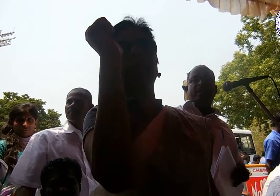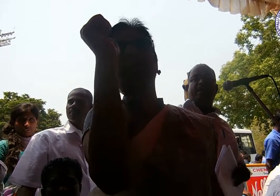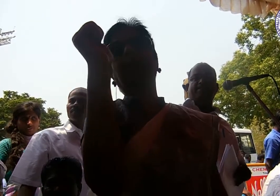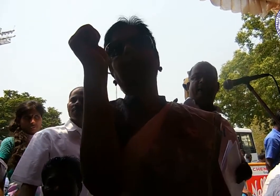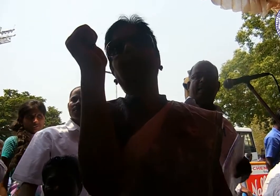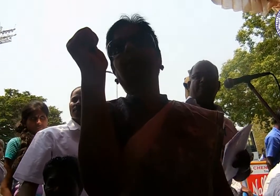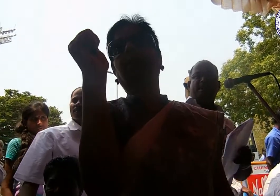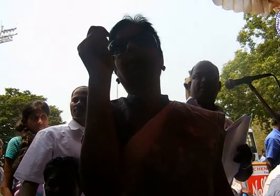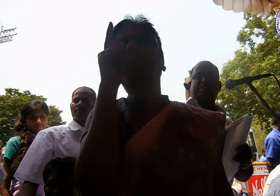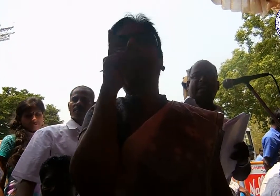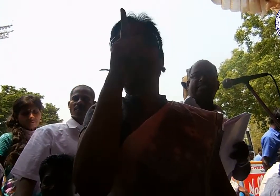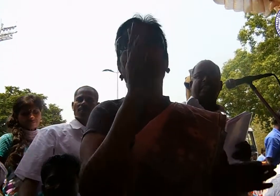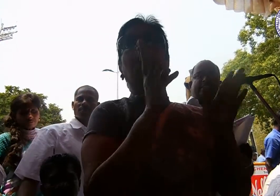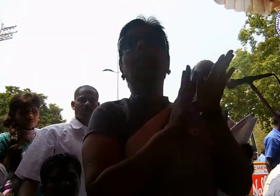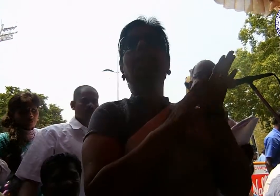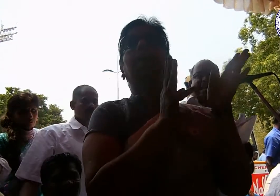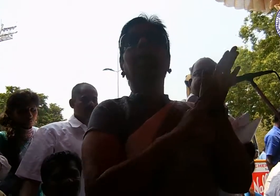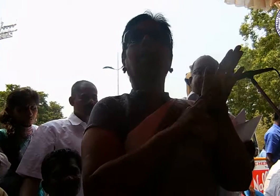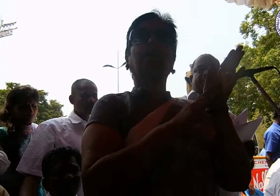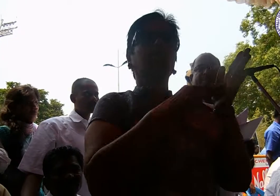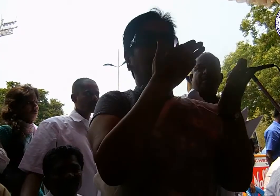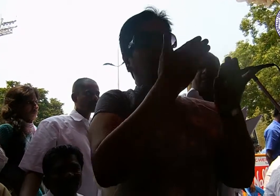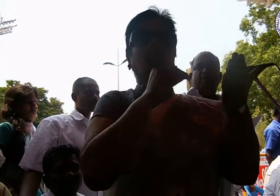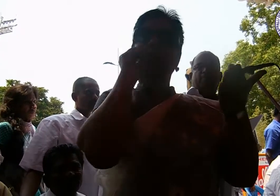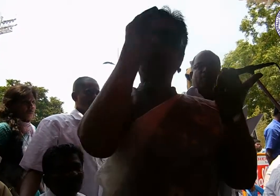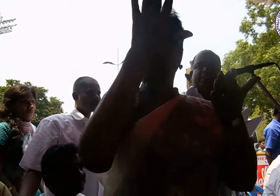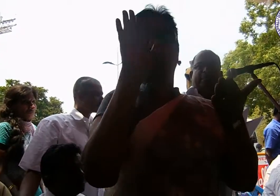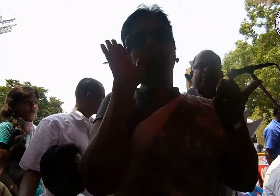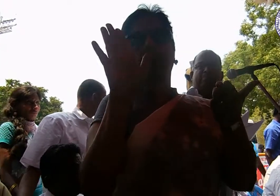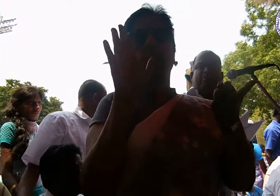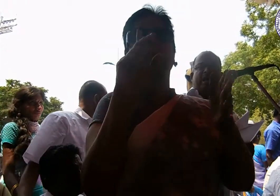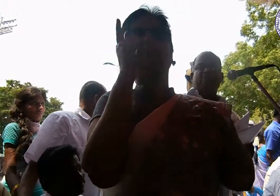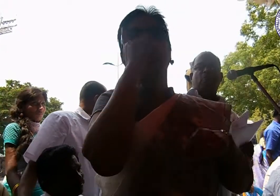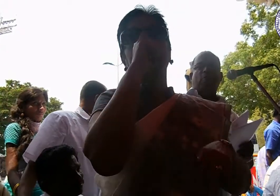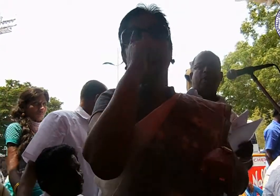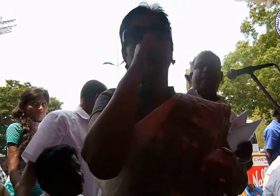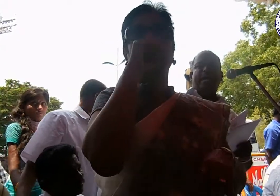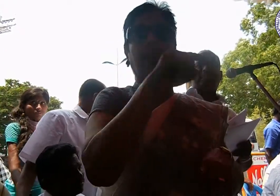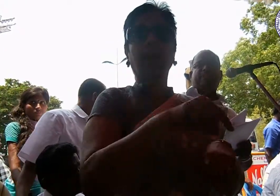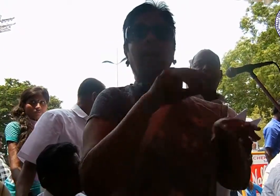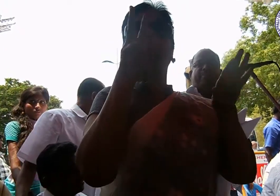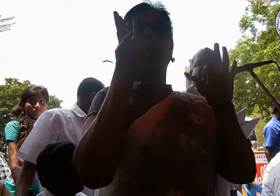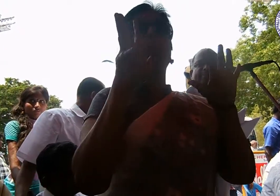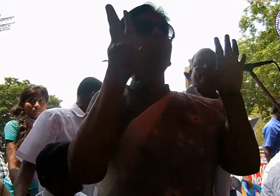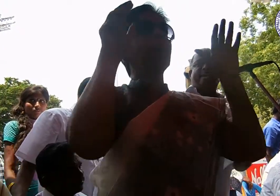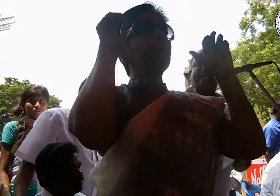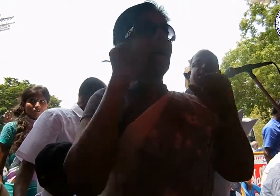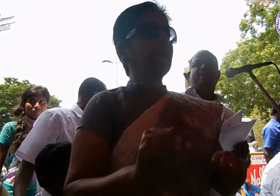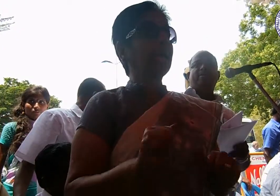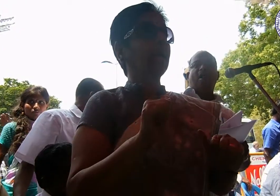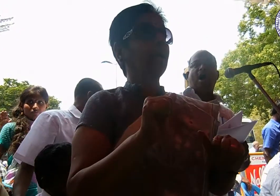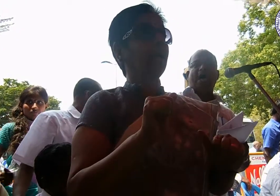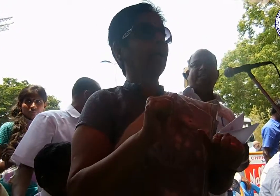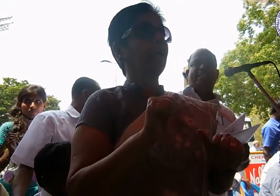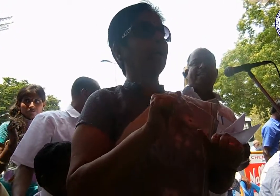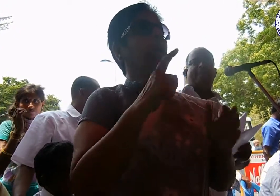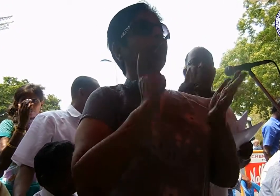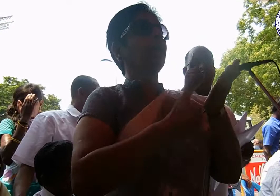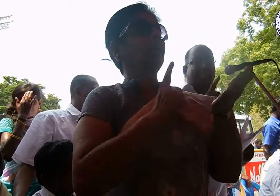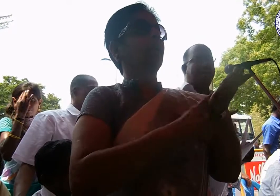நீங்க மார்ச் மாசம் இந்த அரசாணையை போட்டீங்க போன செப்டம்பர் மாதம் 9000க்கும் மேற்பட்ட ஆசிரியர்களை புதிதாக